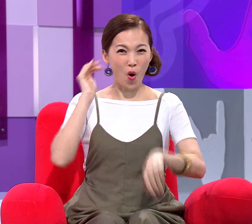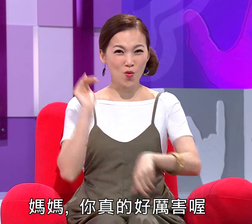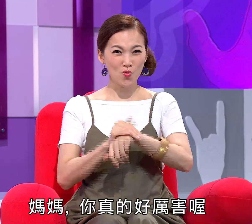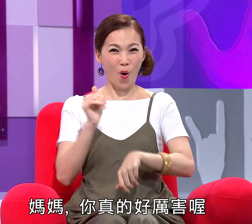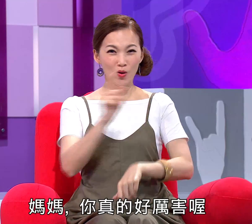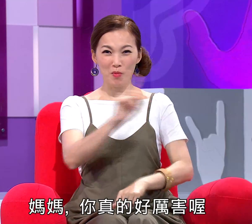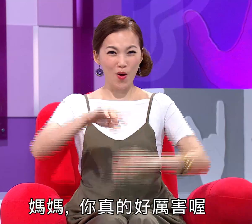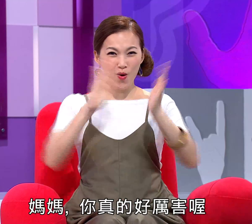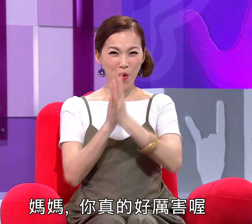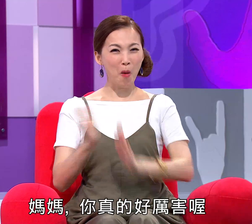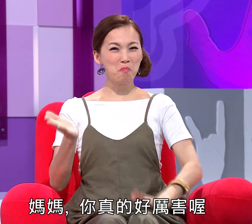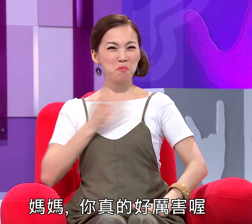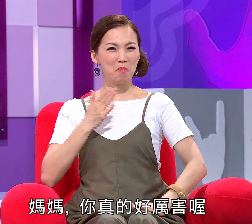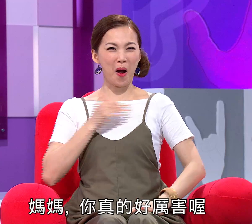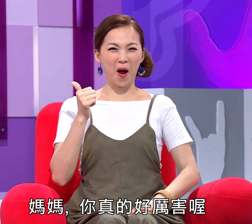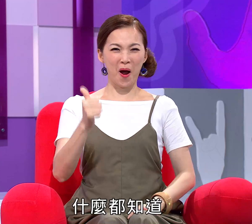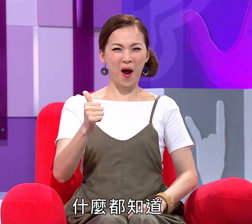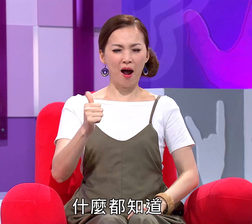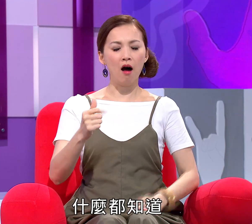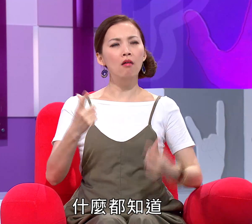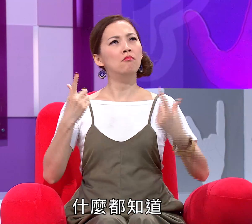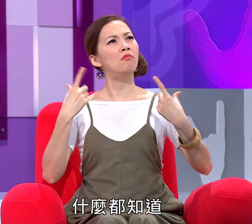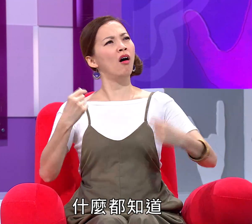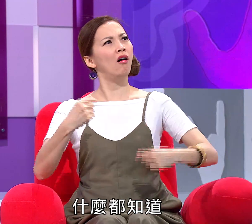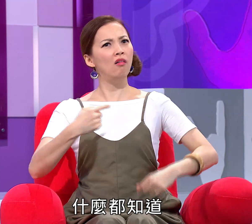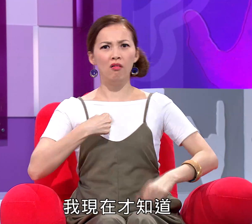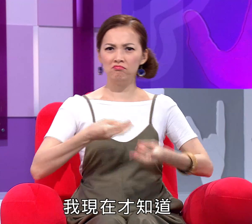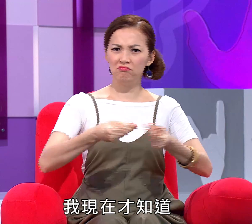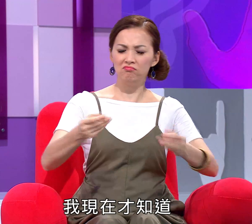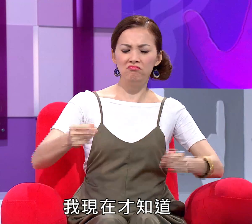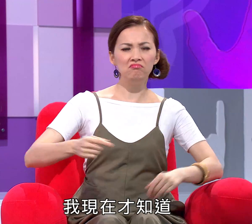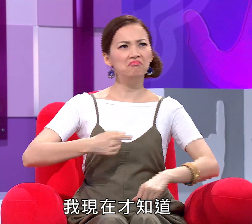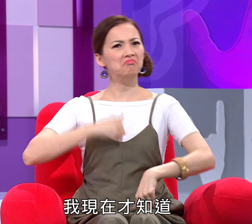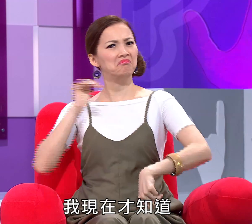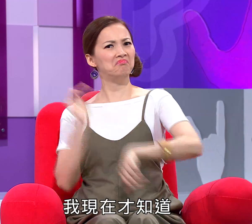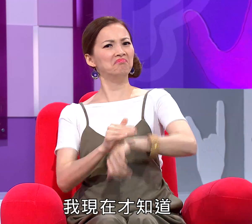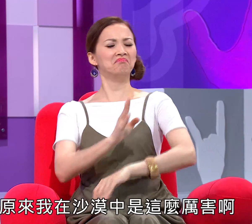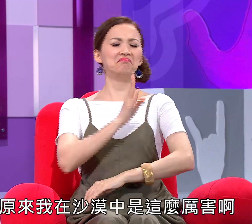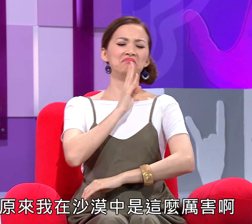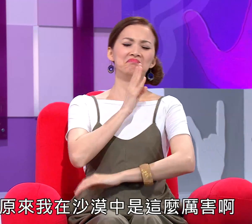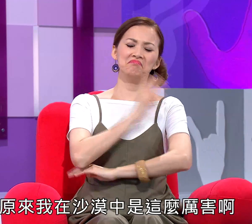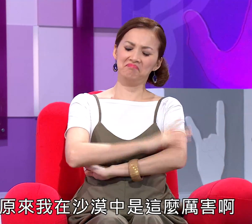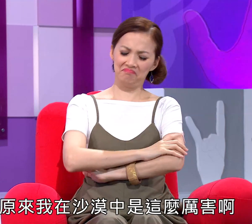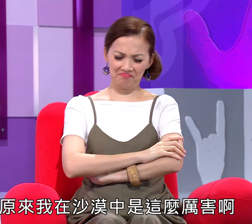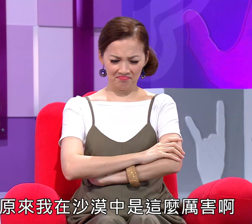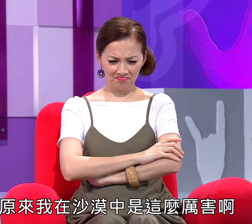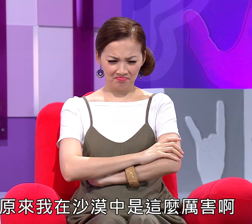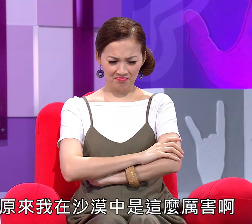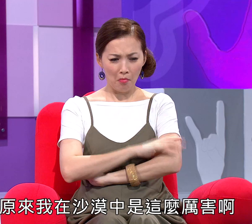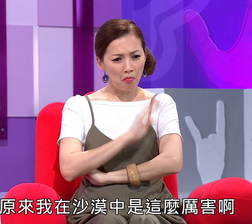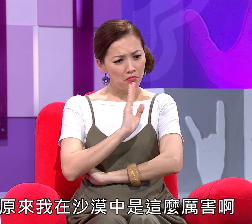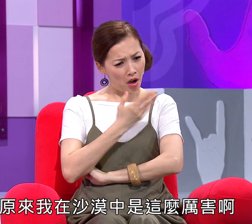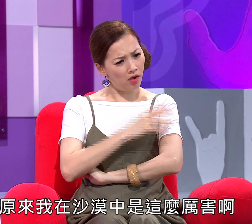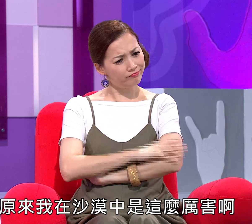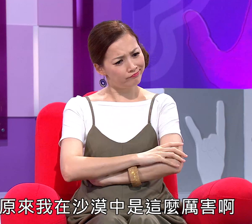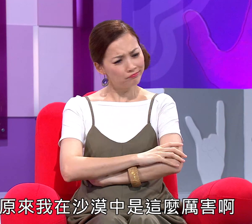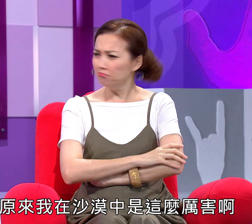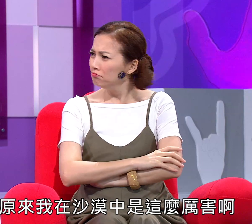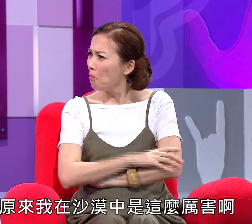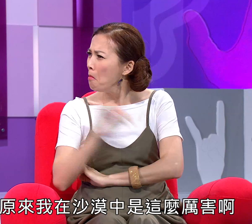妈妈你真的好厉害哦，什么都知道。我现在才知道原来我在沙漠中是这么厉害